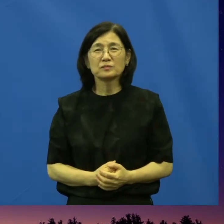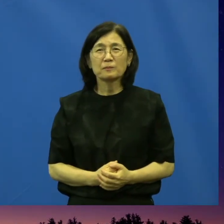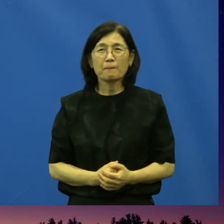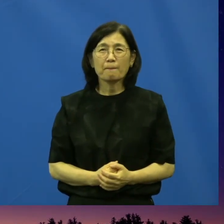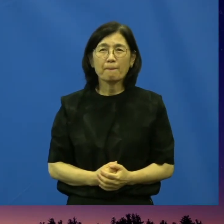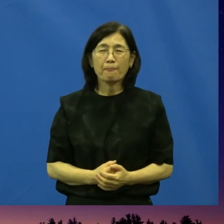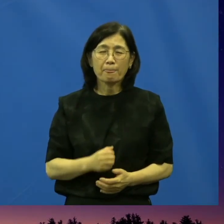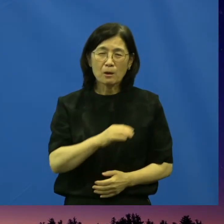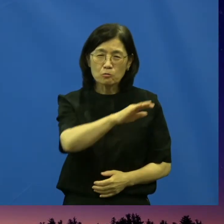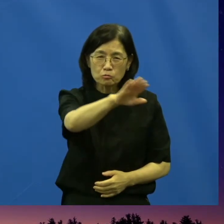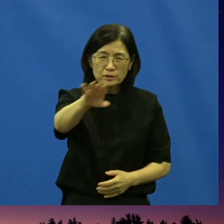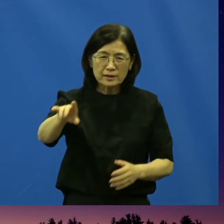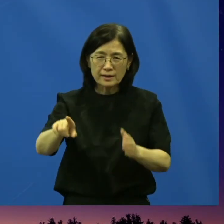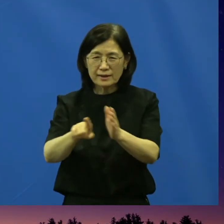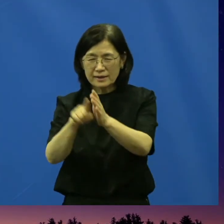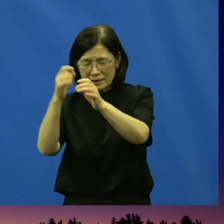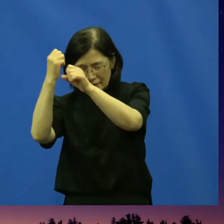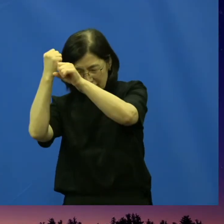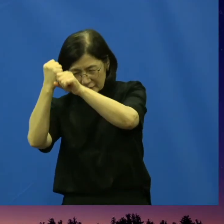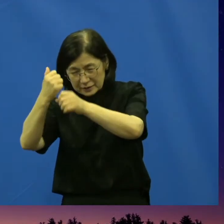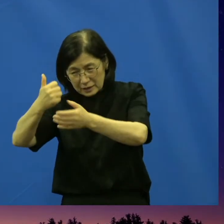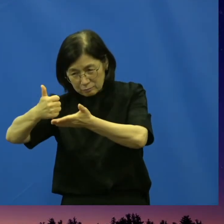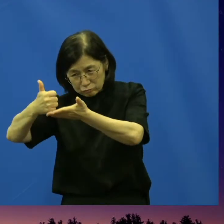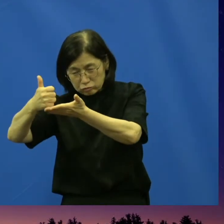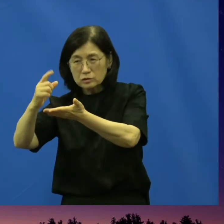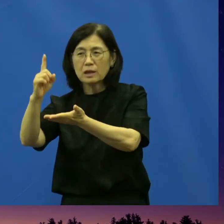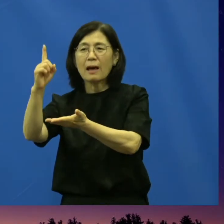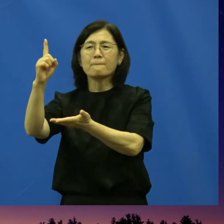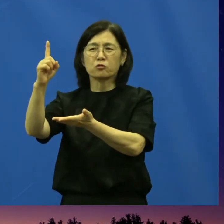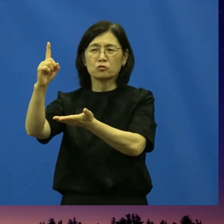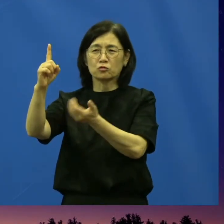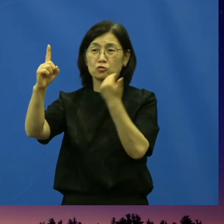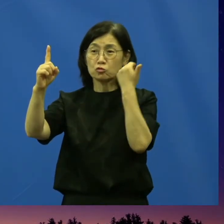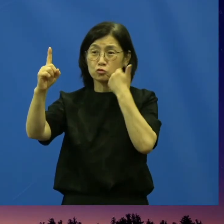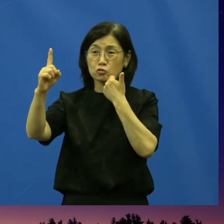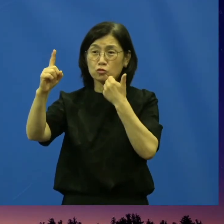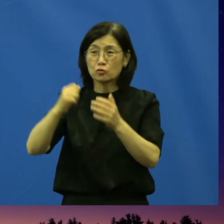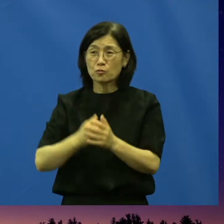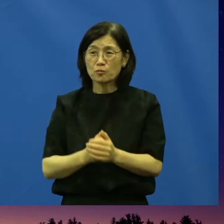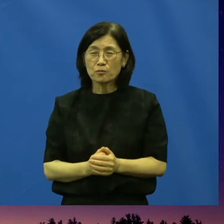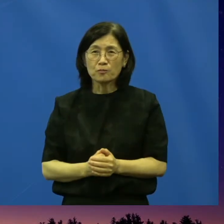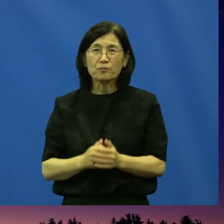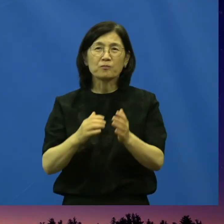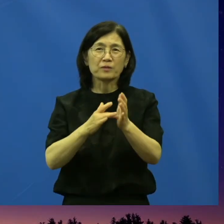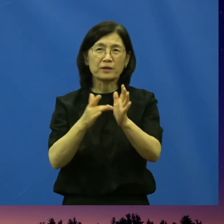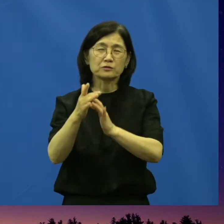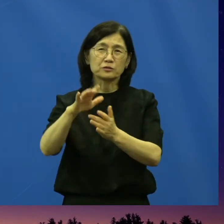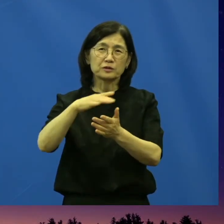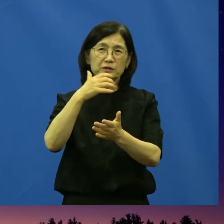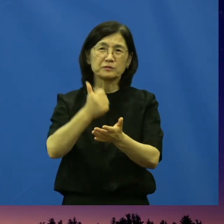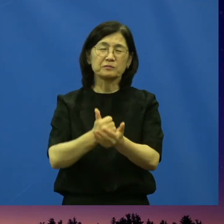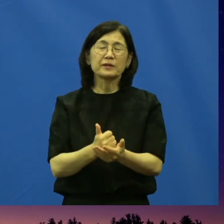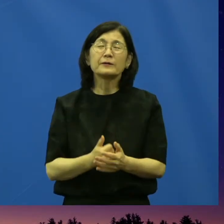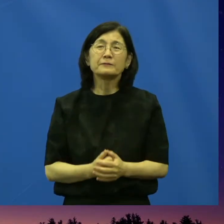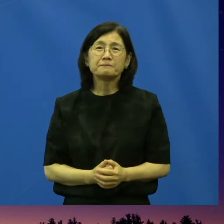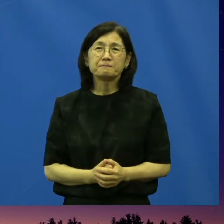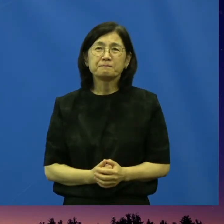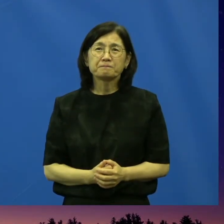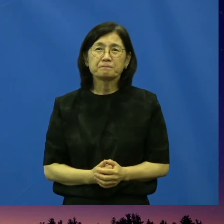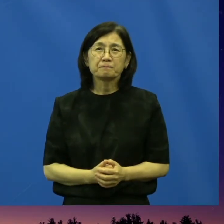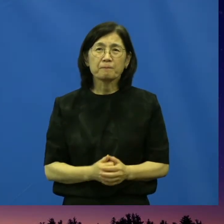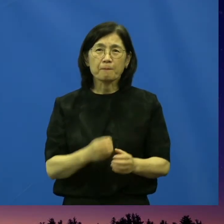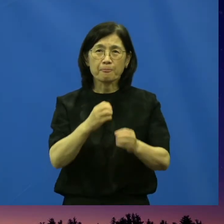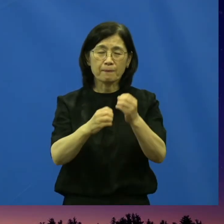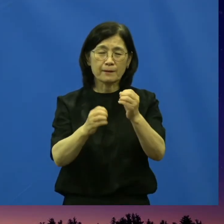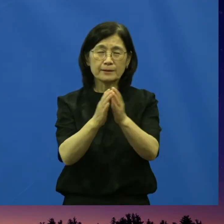우리가 기댈 수 있는 분은 한 분밖에 없어요. 그래서 하나님이 이스라엘의 목자가 되신다는 거잖아요. 시편